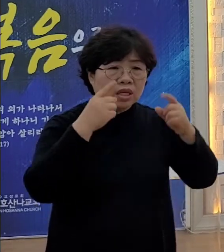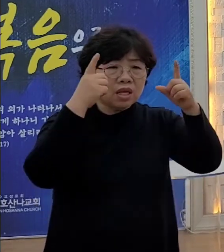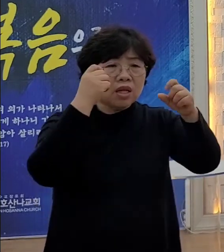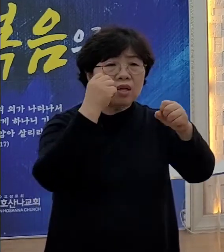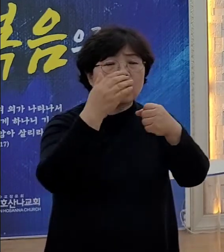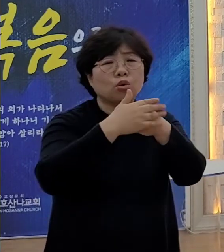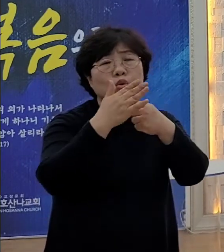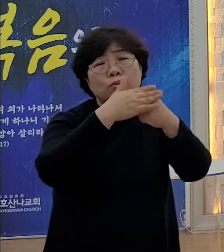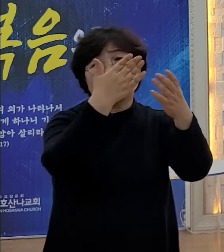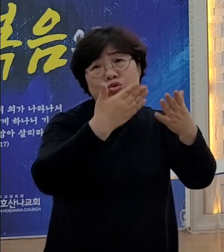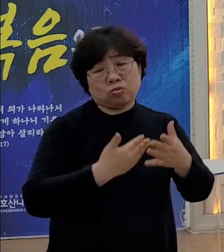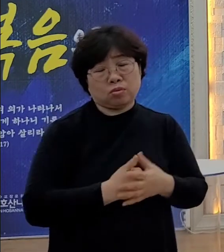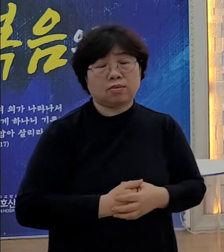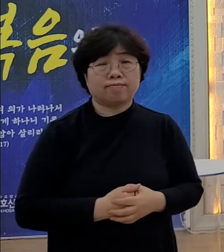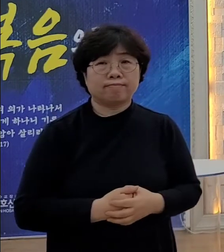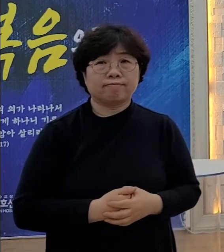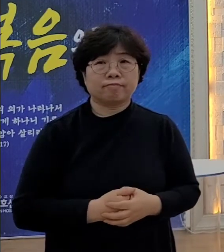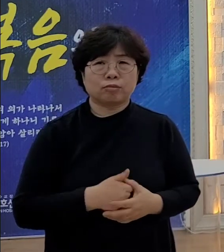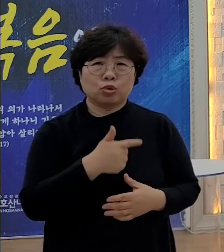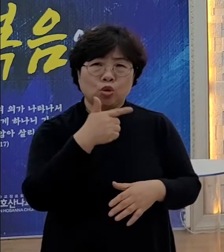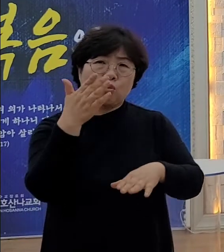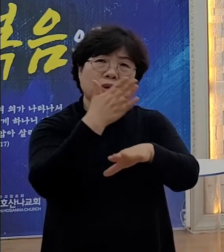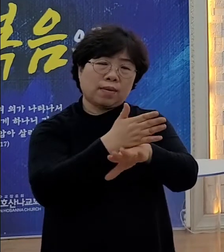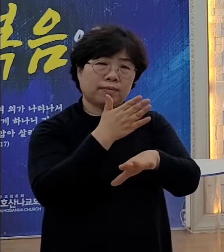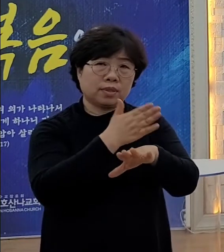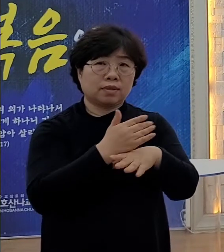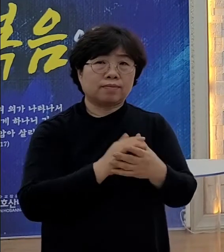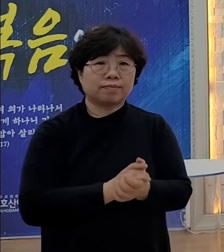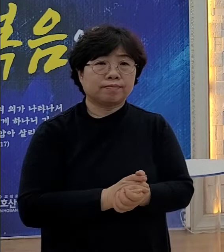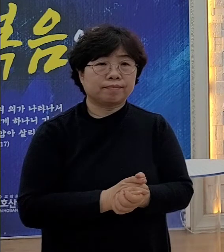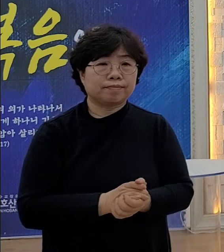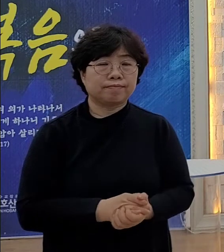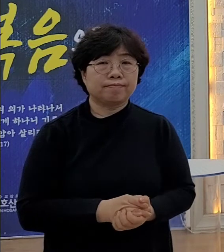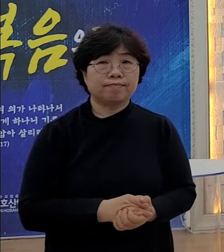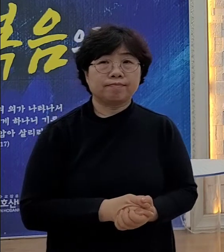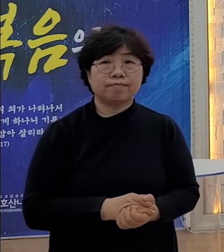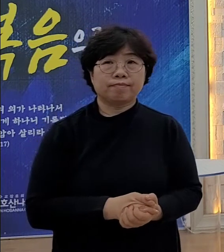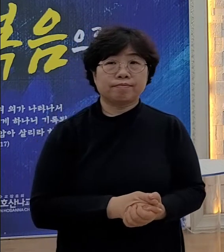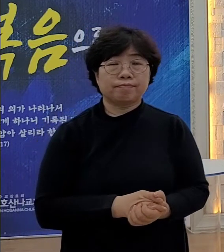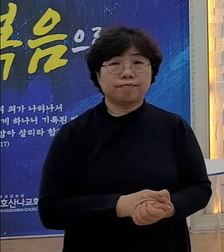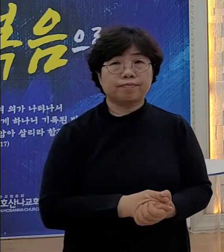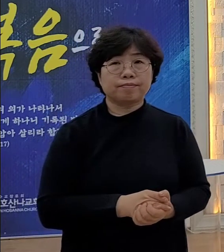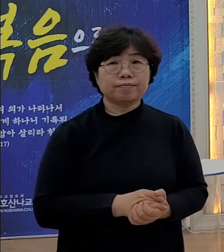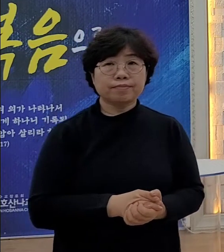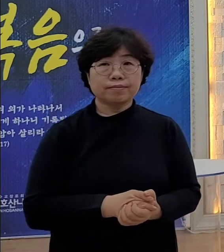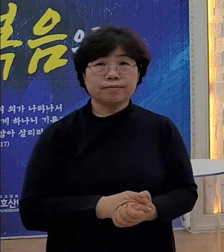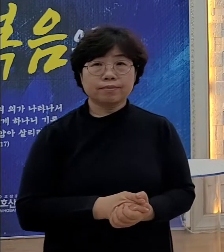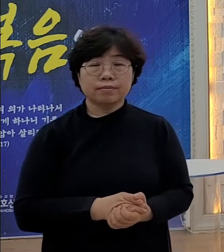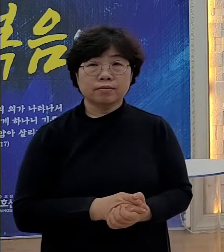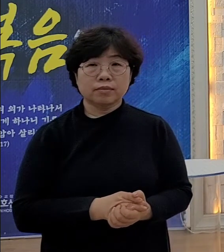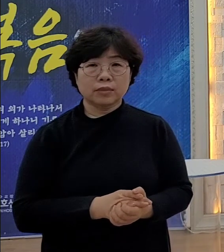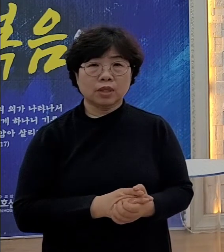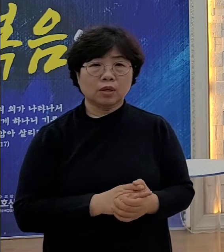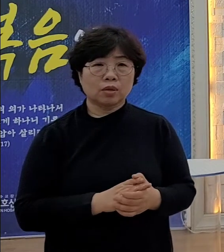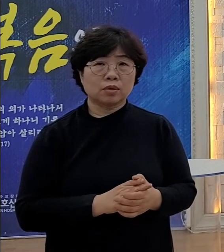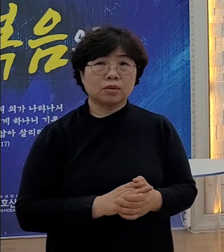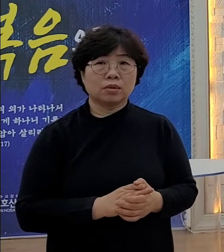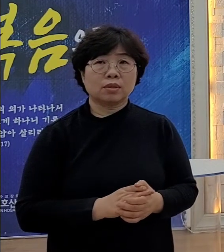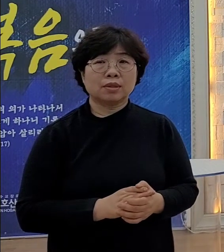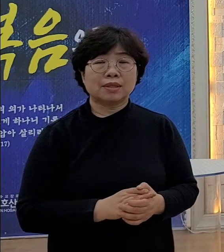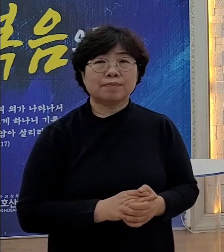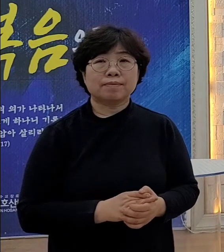깨닫게 해준다라는 사실. 얼마나 감사한 이게 복음이다라는 것을 우리에게 말씀해 주는 두 번째 메시지고요. 자, 오늘 말씀을 마칩니다. 세